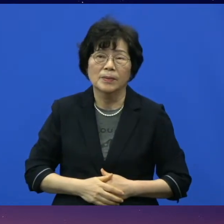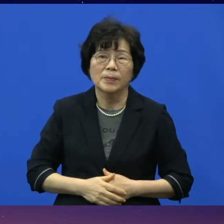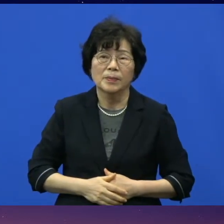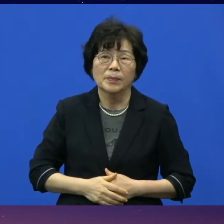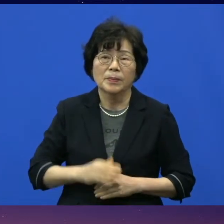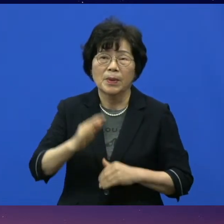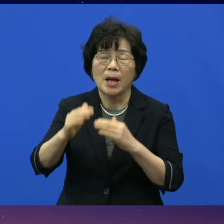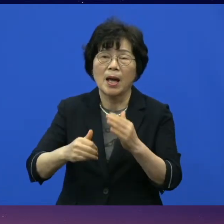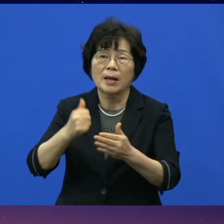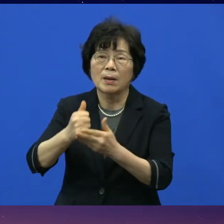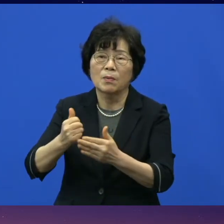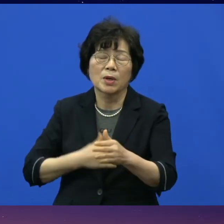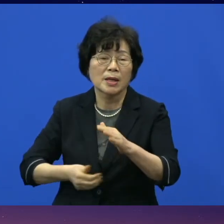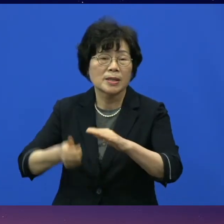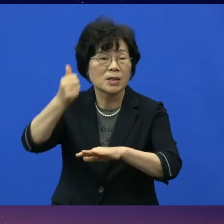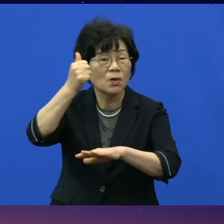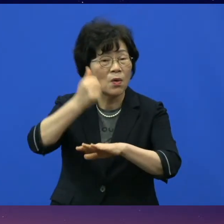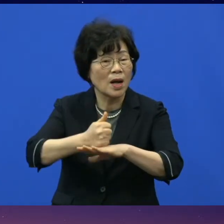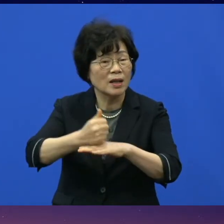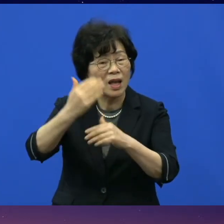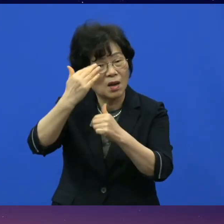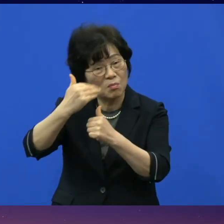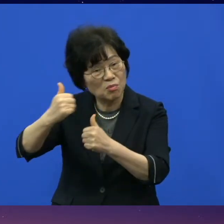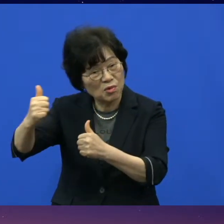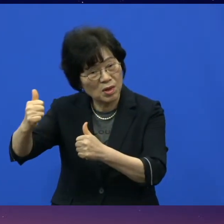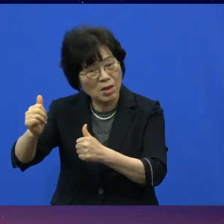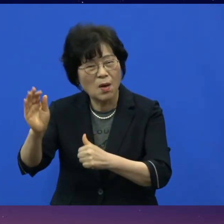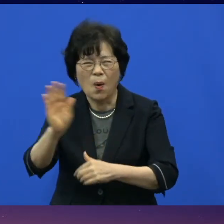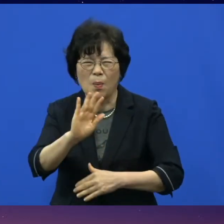그래서 하나님은 우리가 성공할 때 부르시지 않아요.